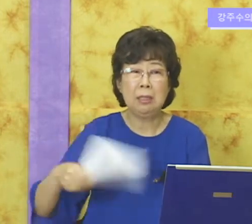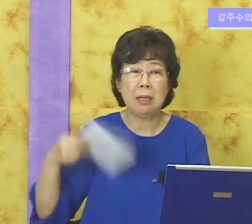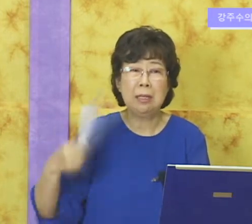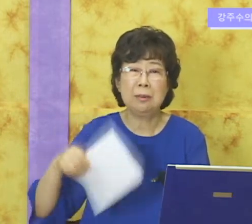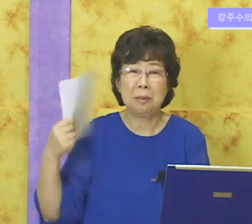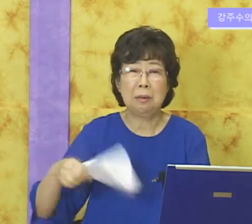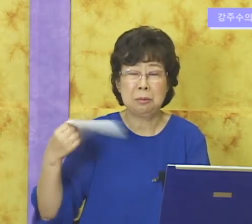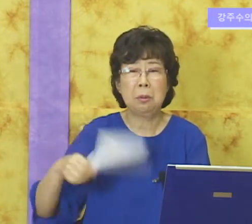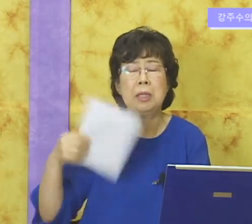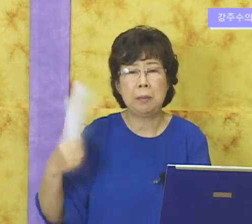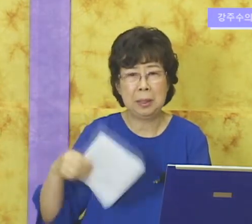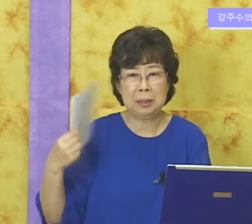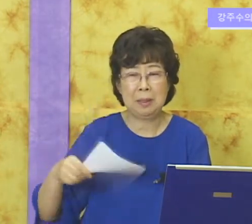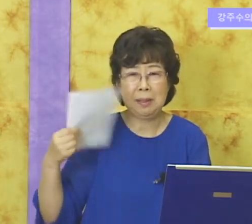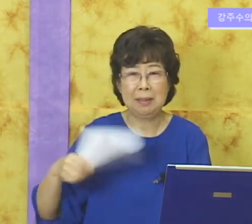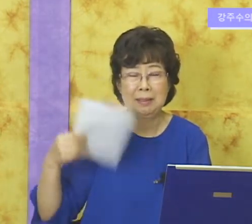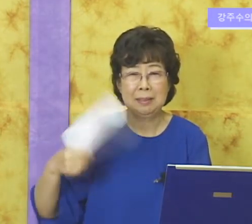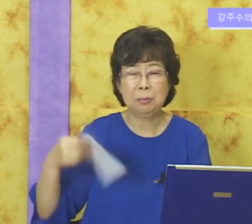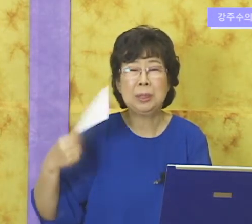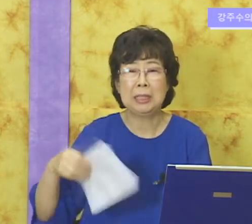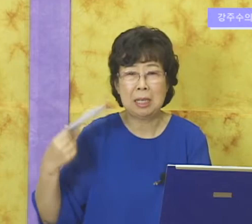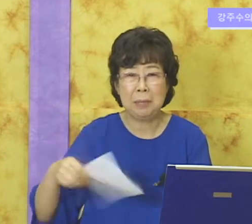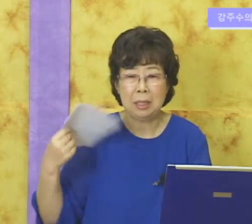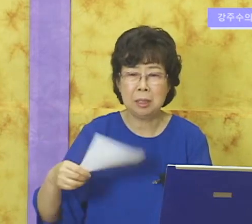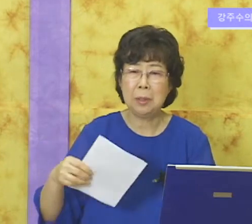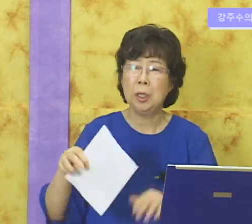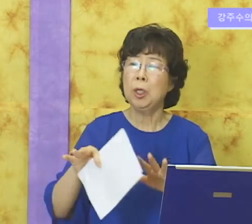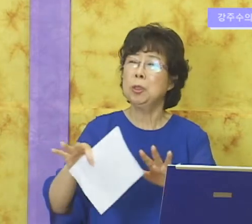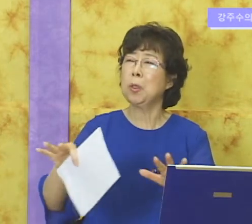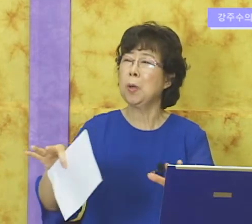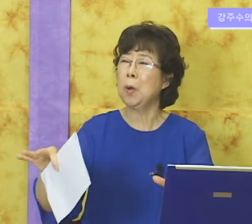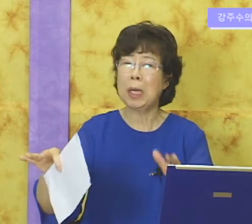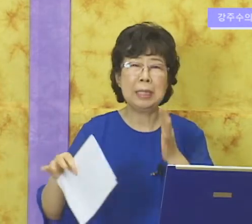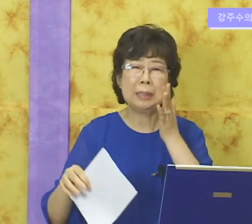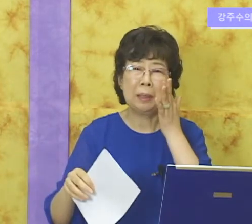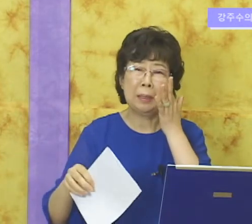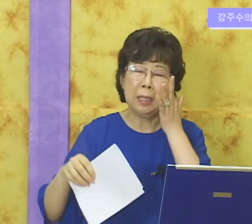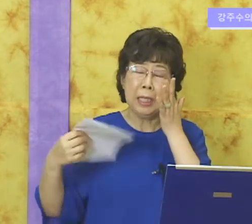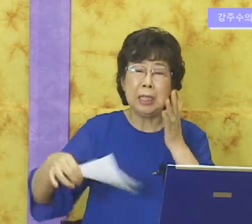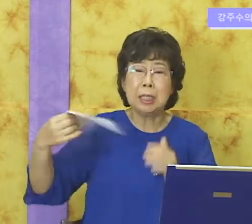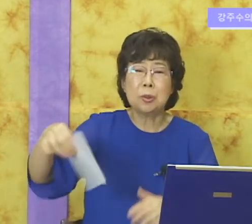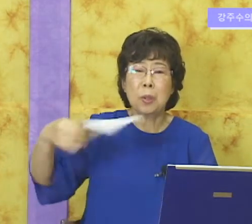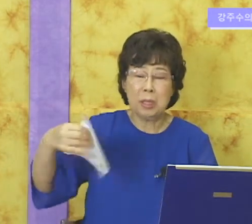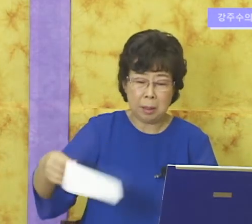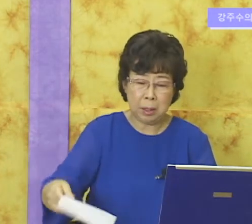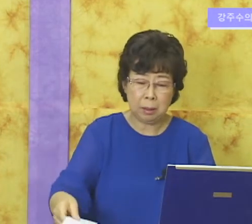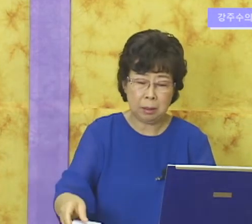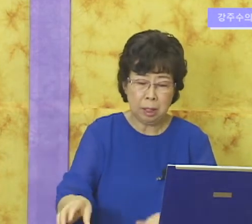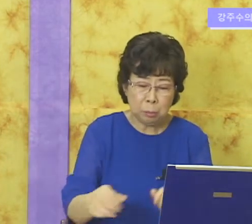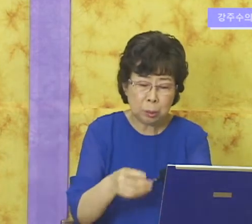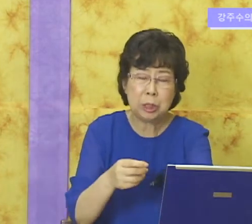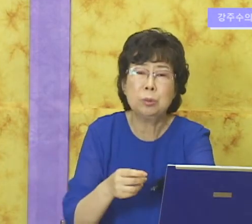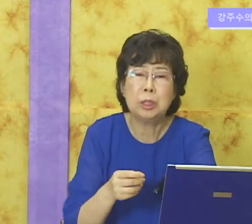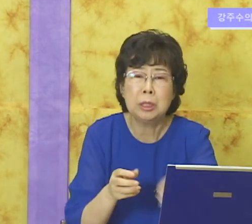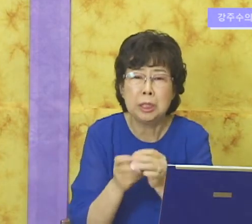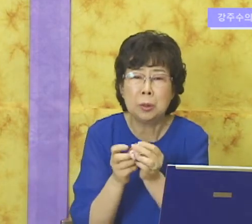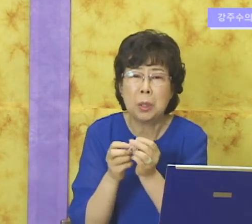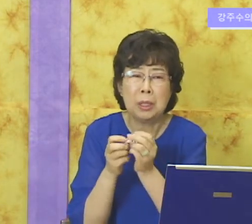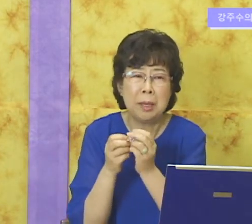들리니까 이것도 소리 내면서 부채질 합니다. 그러면 조용한 데서 이렇게 소리를 내면 부시럭부시럭 이런 소리를